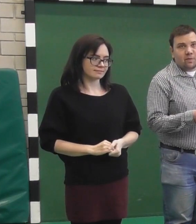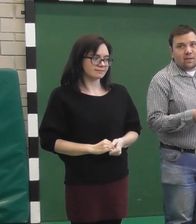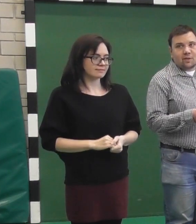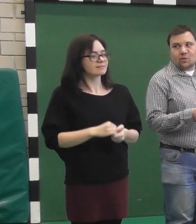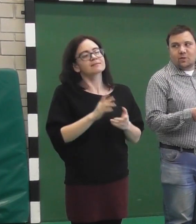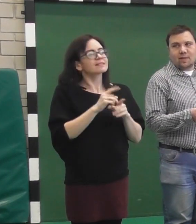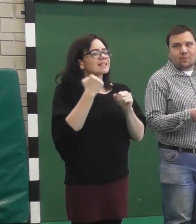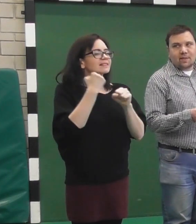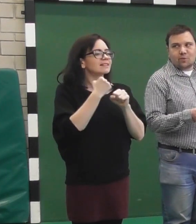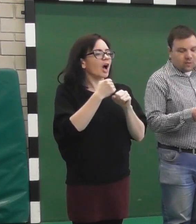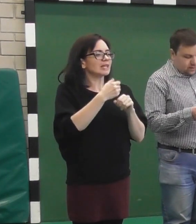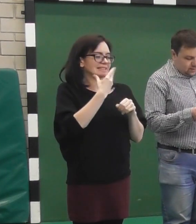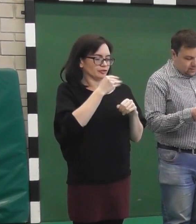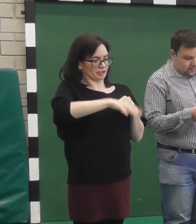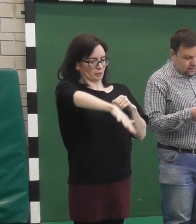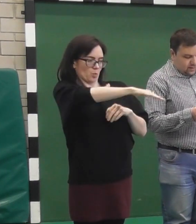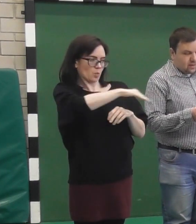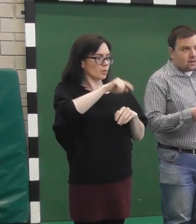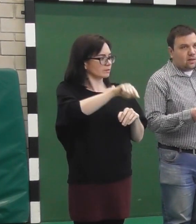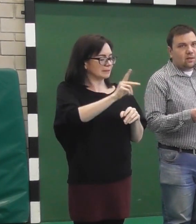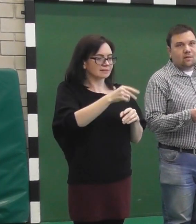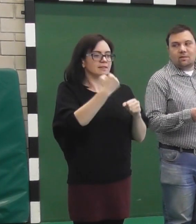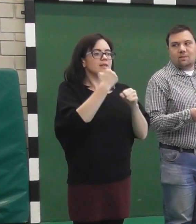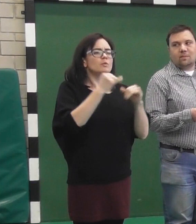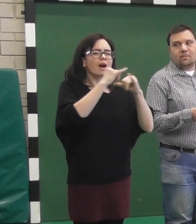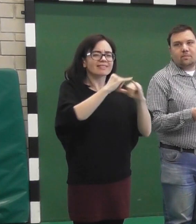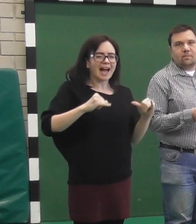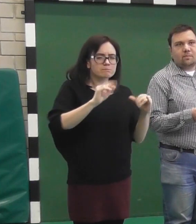Munkatáborba vitték a zsidó származásúakat,